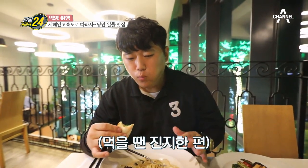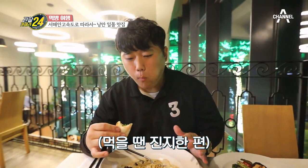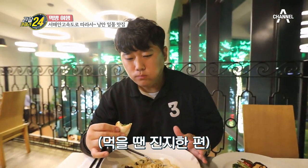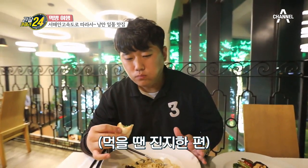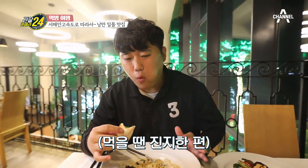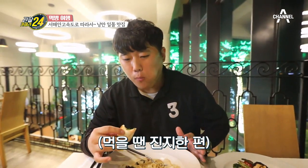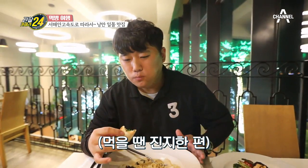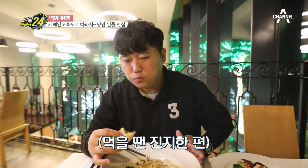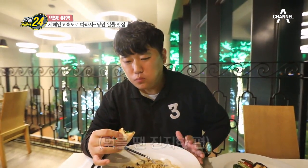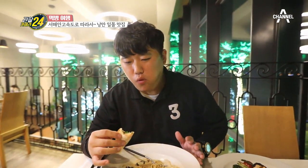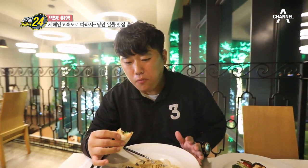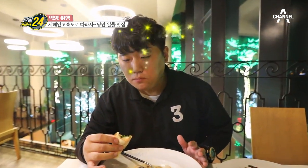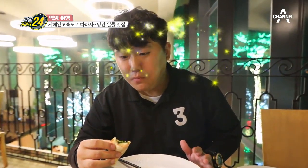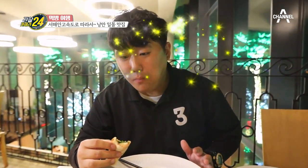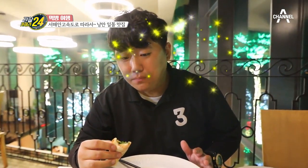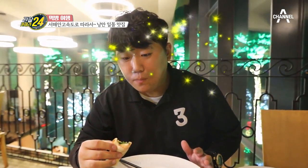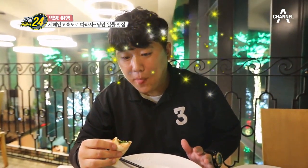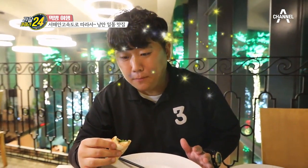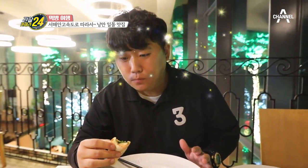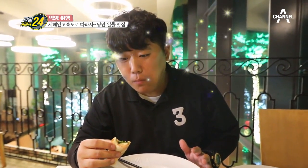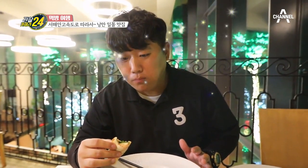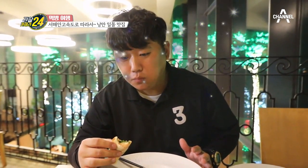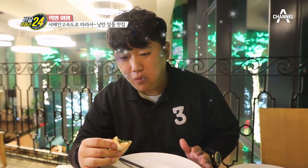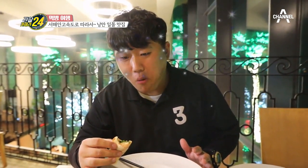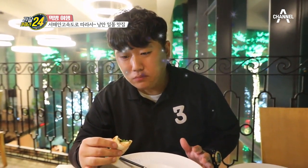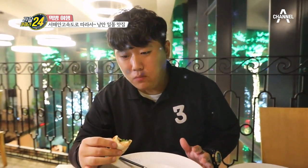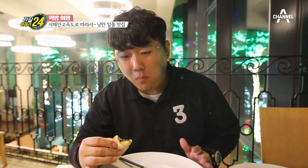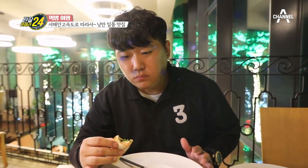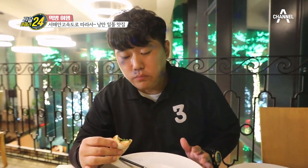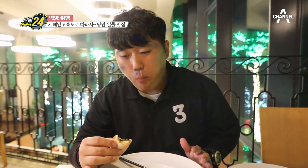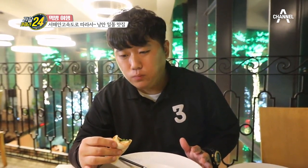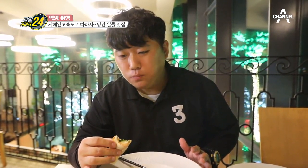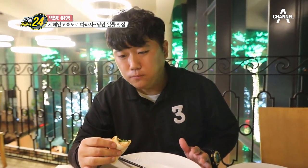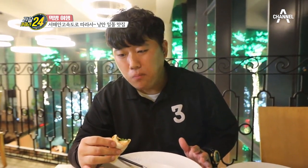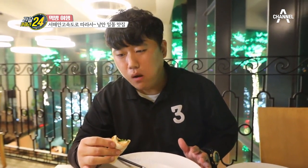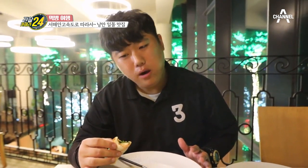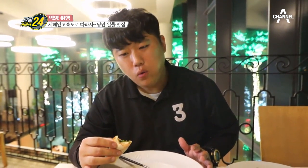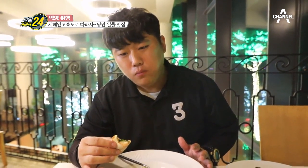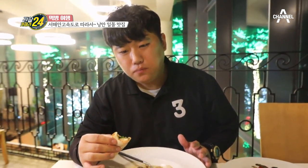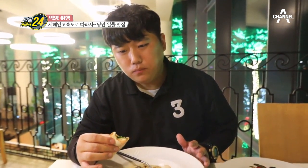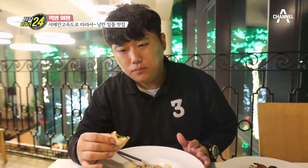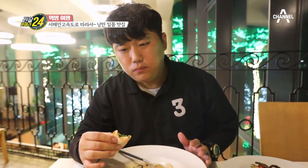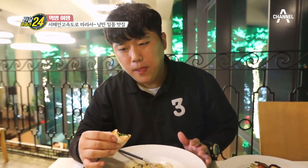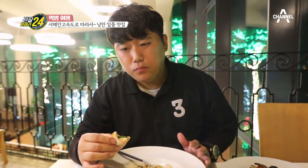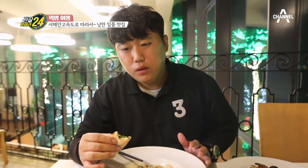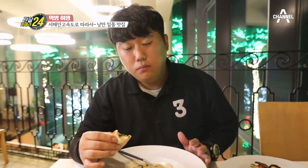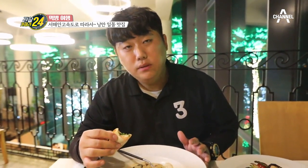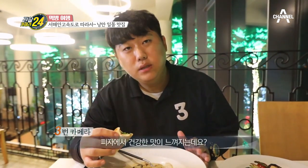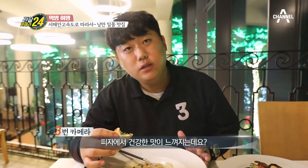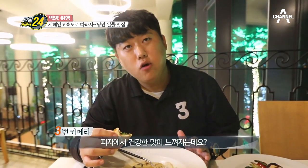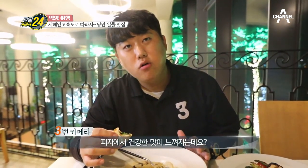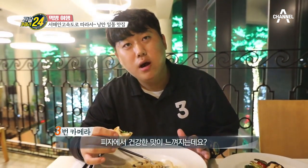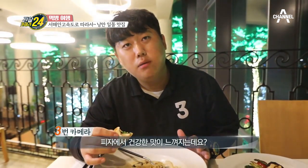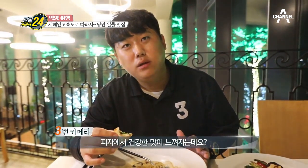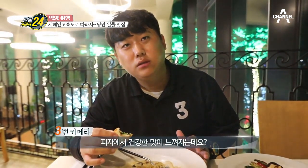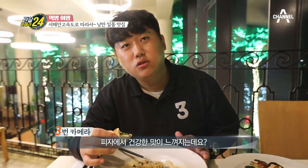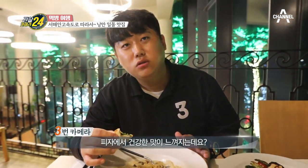신중하게 단어를 고르는 3번 요원. 그래서 맛이 어떻다고? 투자해서 건강한 맛이